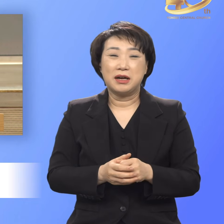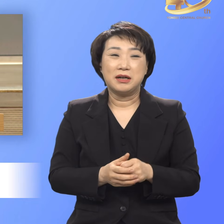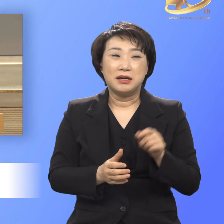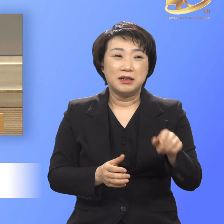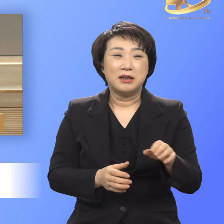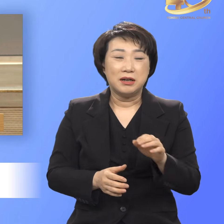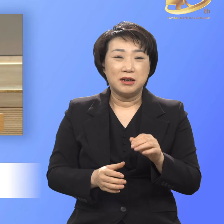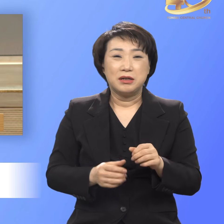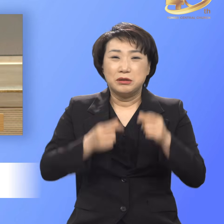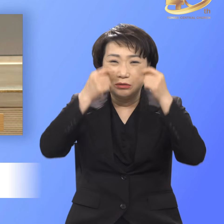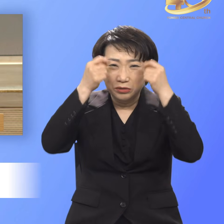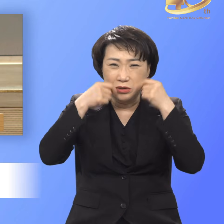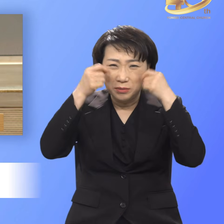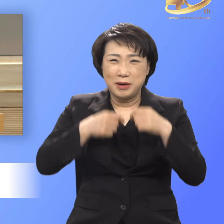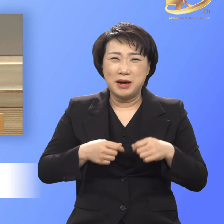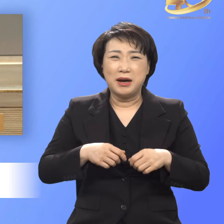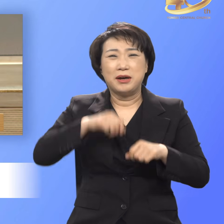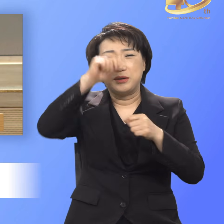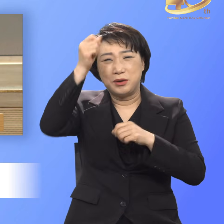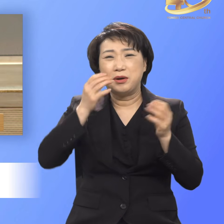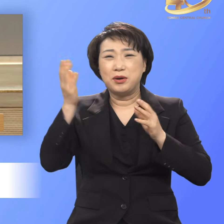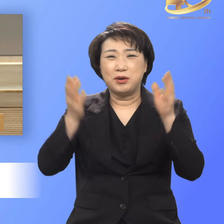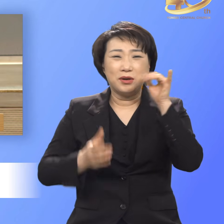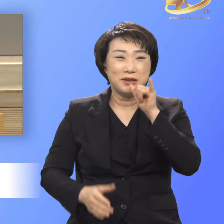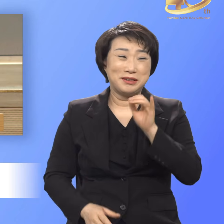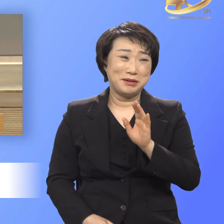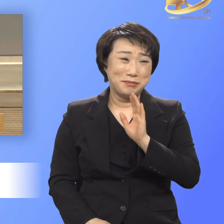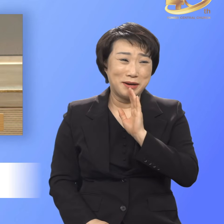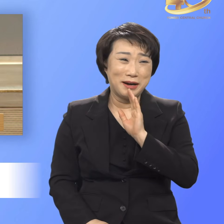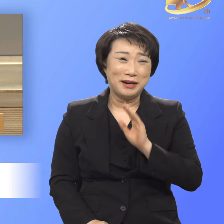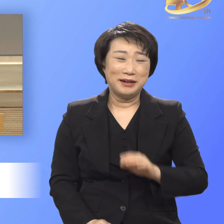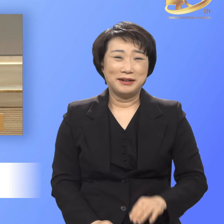오르가모 그때 연기였잖아요.